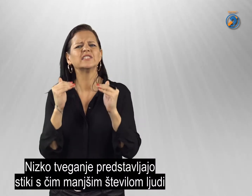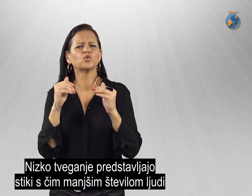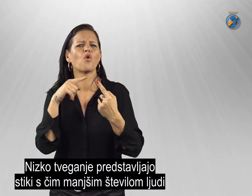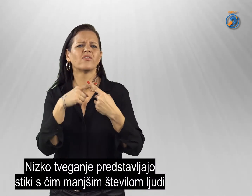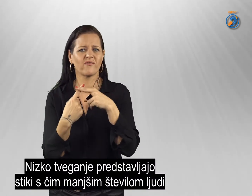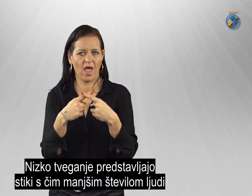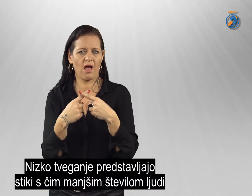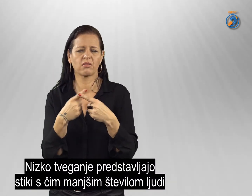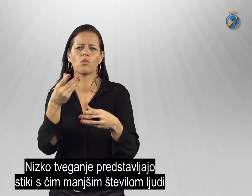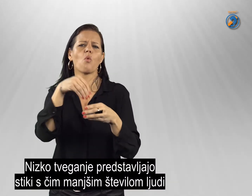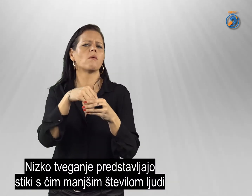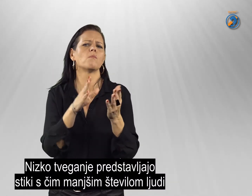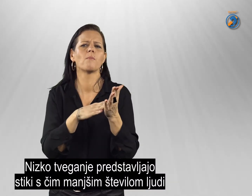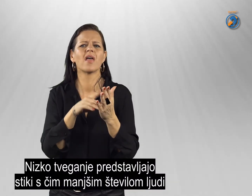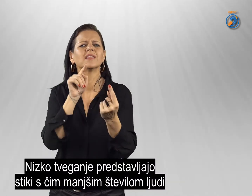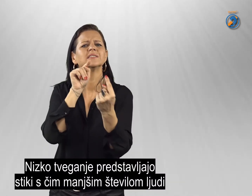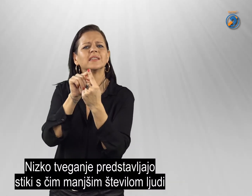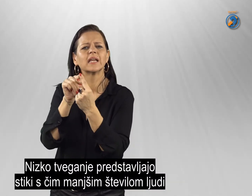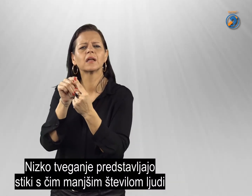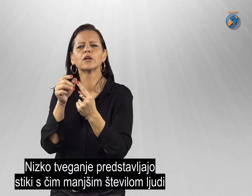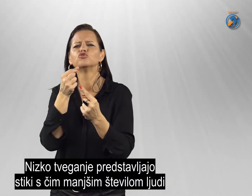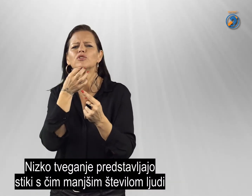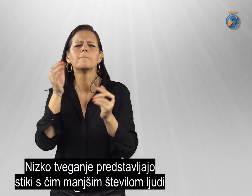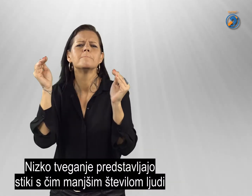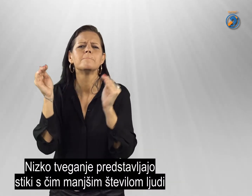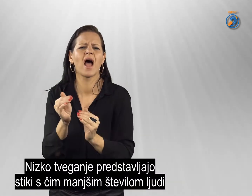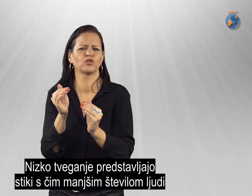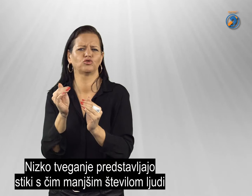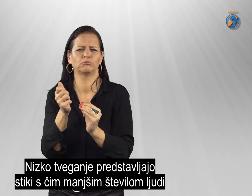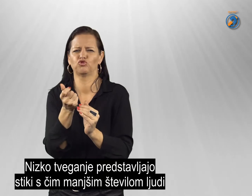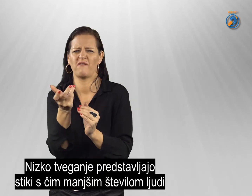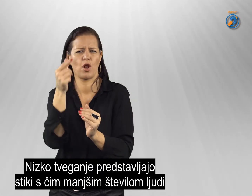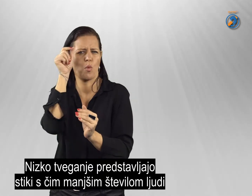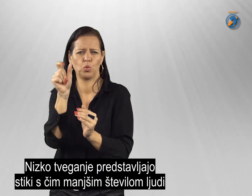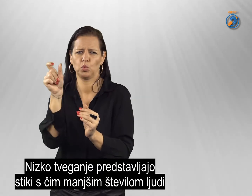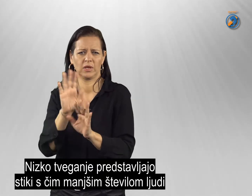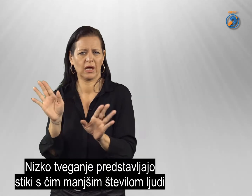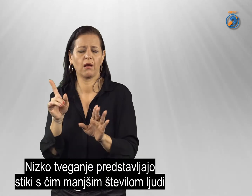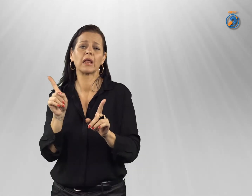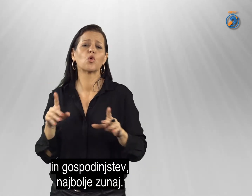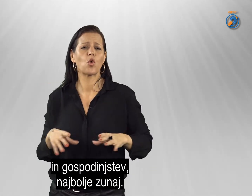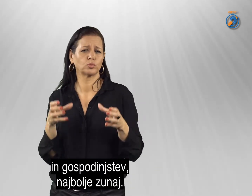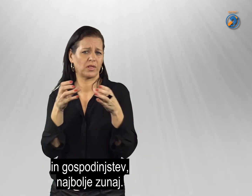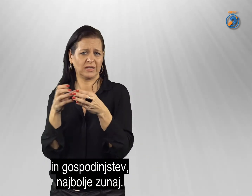Nizko tveganje predstavljajo stiki s čim manjšim številom ljudi in gospodinjstev, najbolje zunaj.